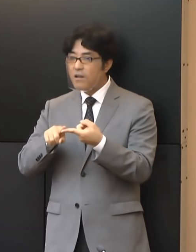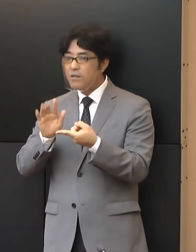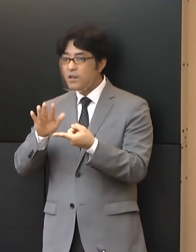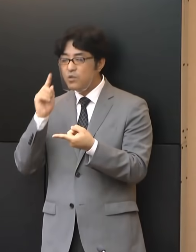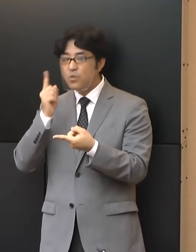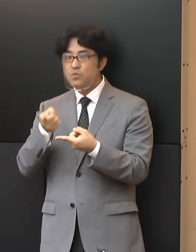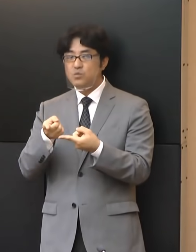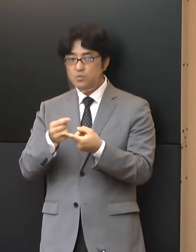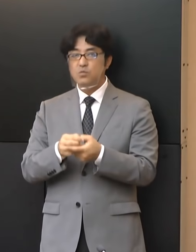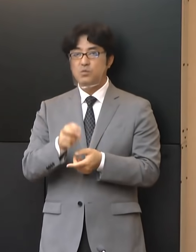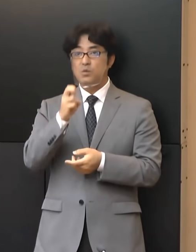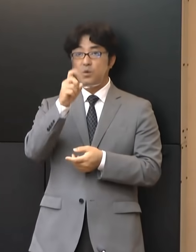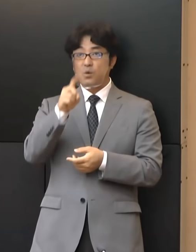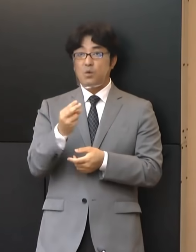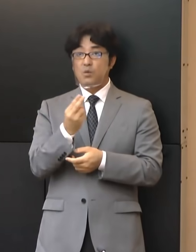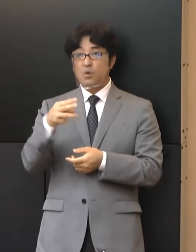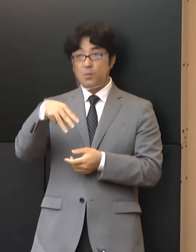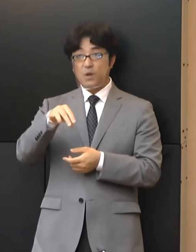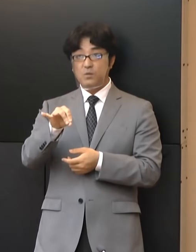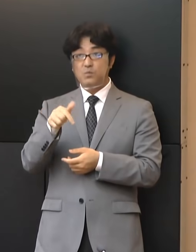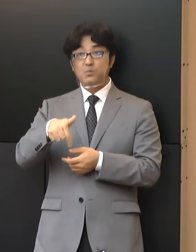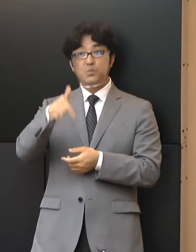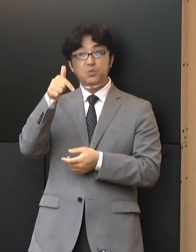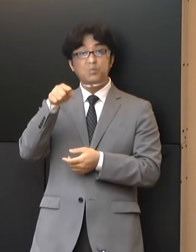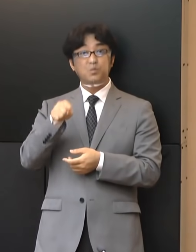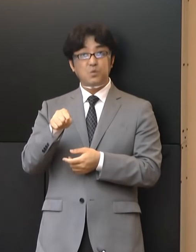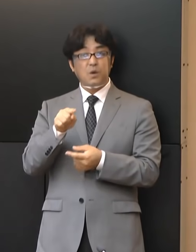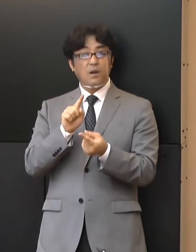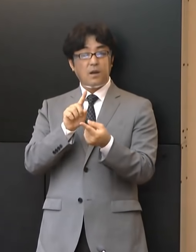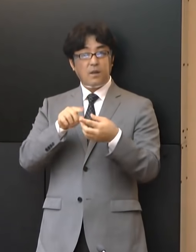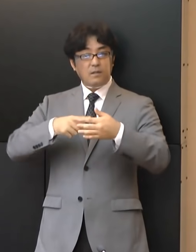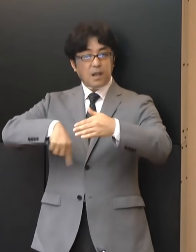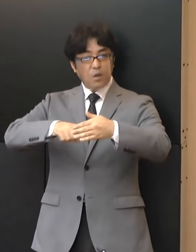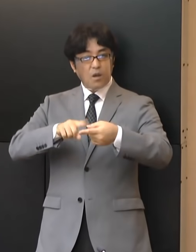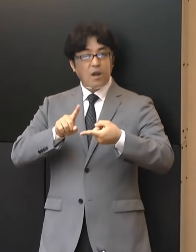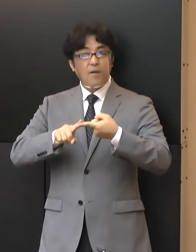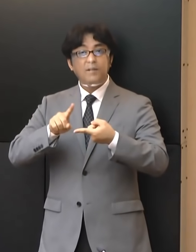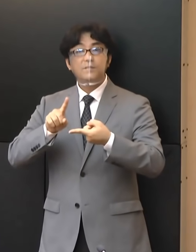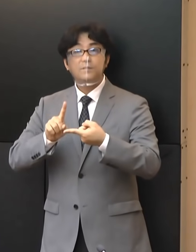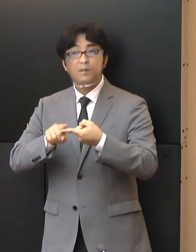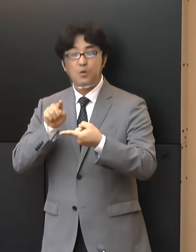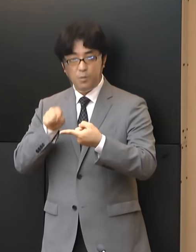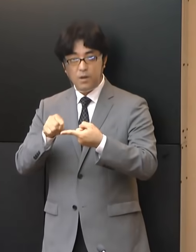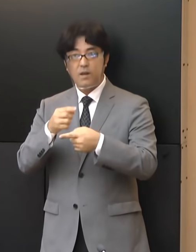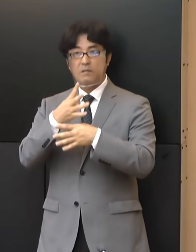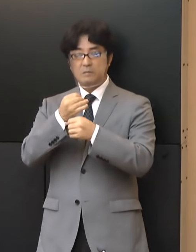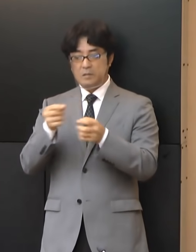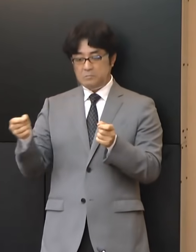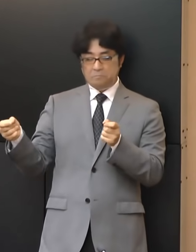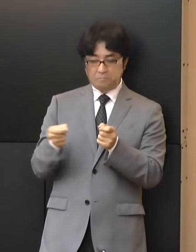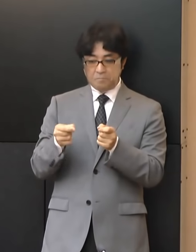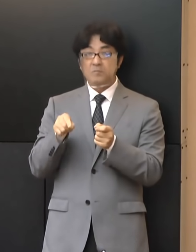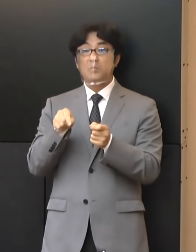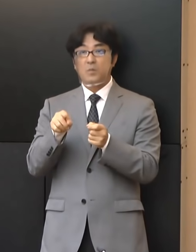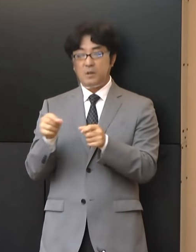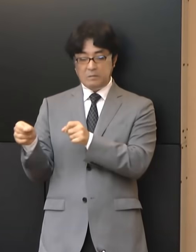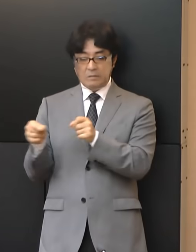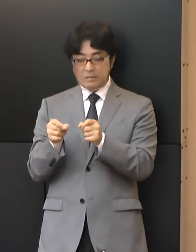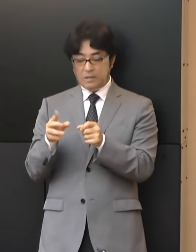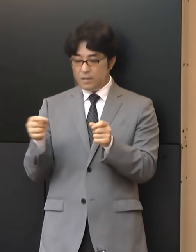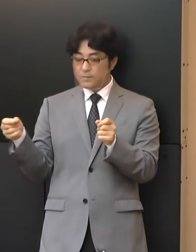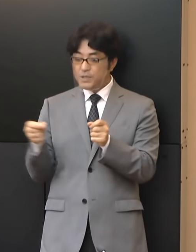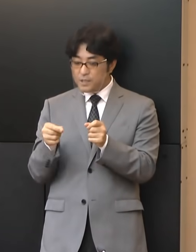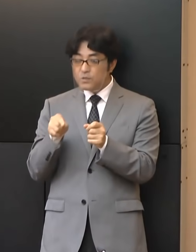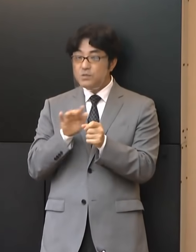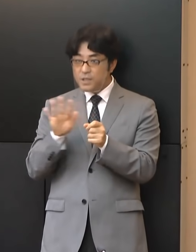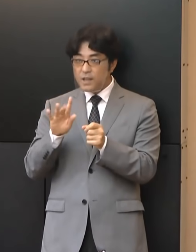ードマップを、満たしていれば、そういった状況、早めに、解除するという状況になると、現時点で考えられているかどうかというの